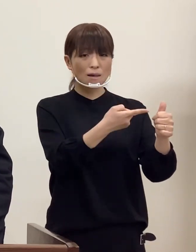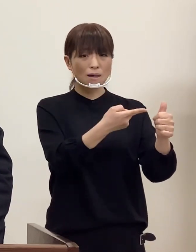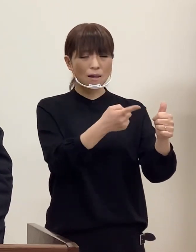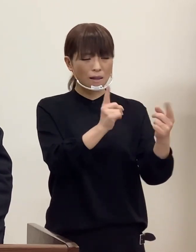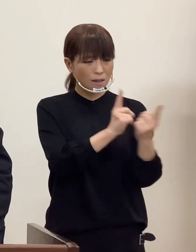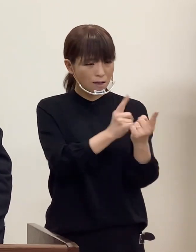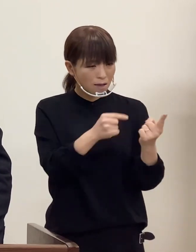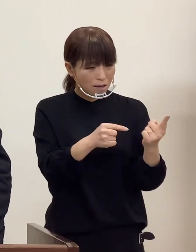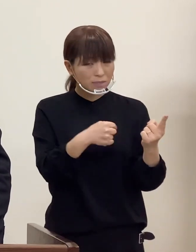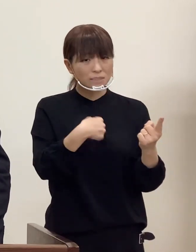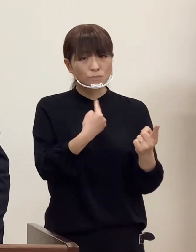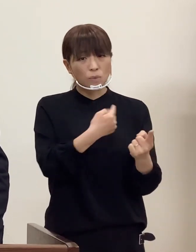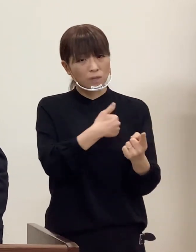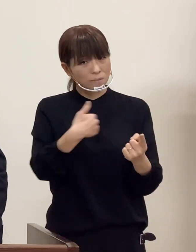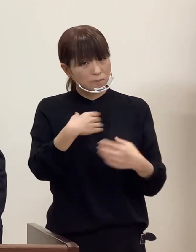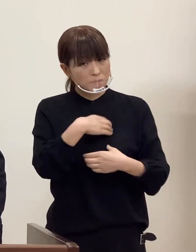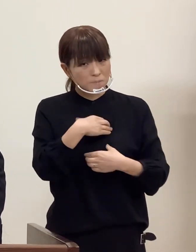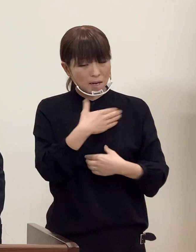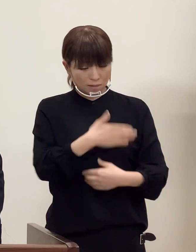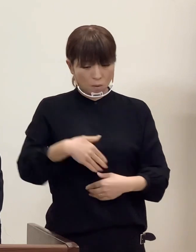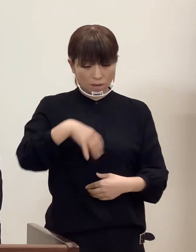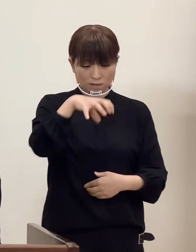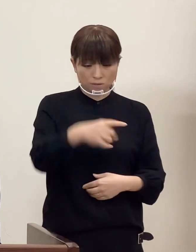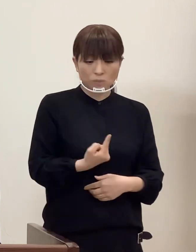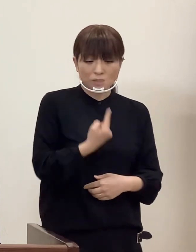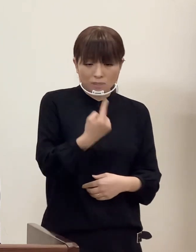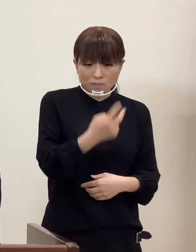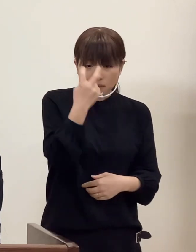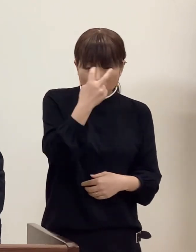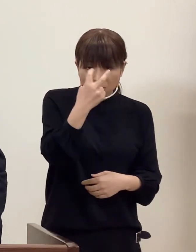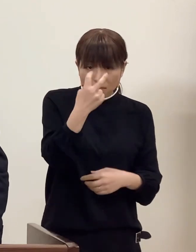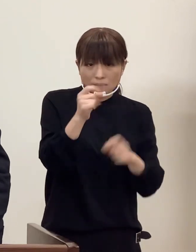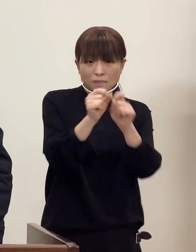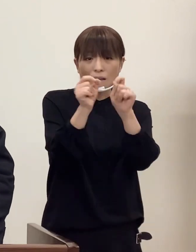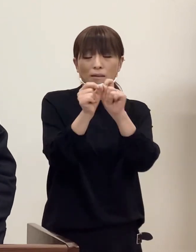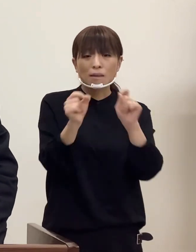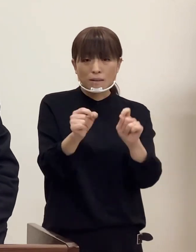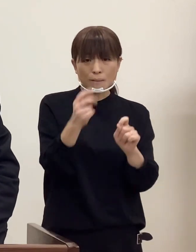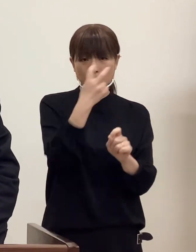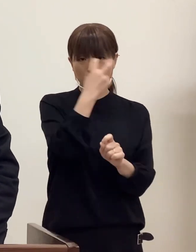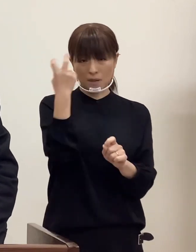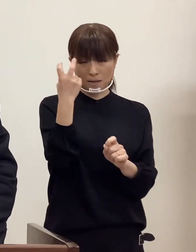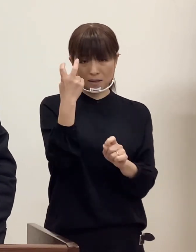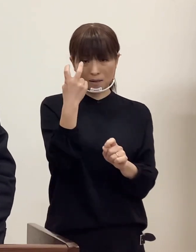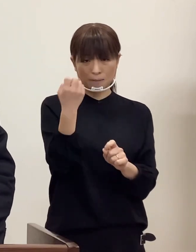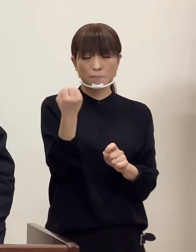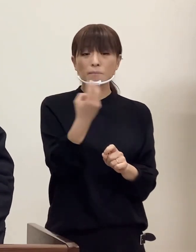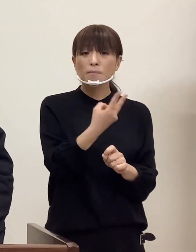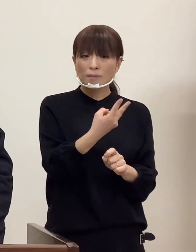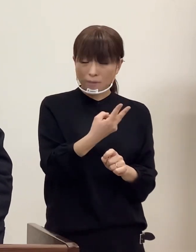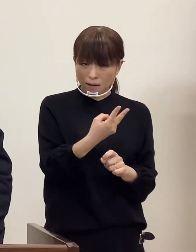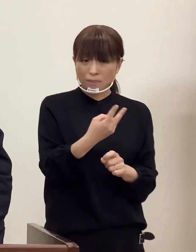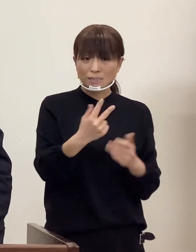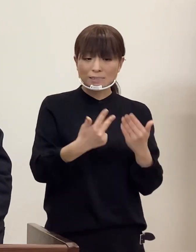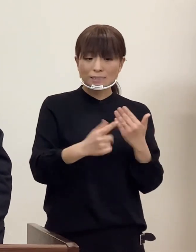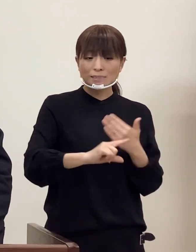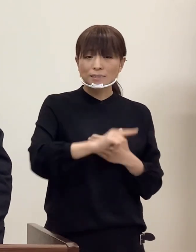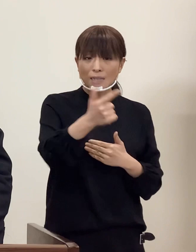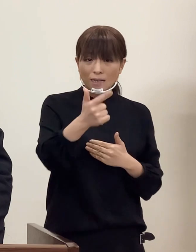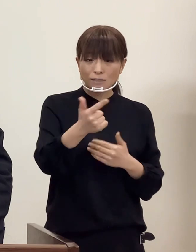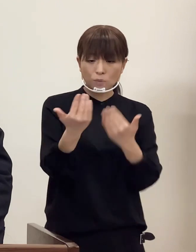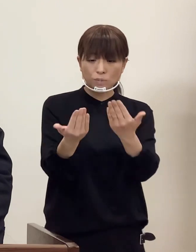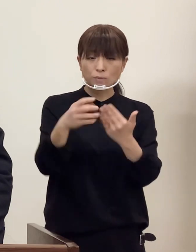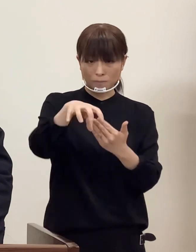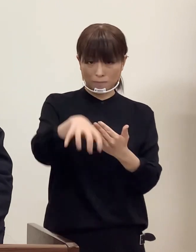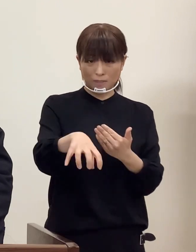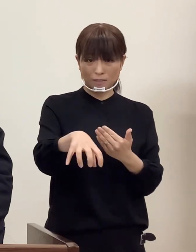身から保健所にご相談され、検査を結果陽性が判明した方、さらには市外の赴任先